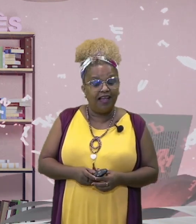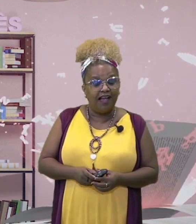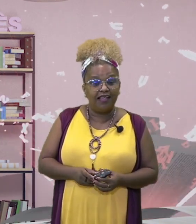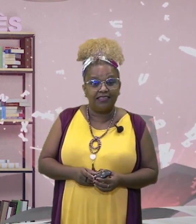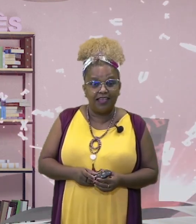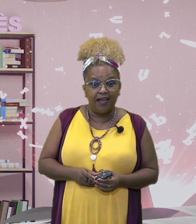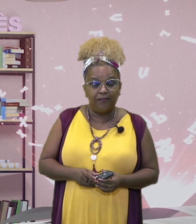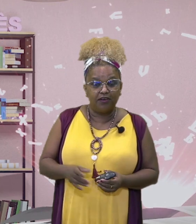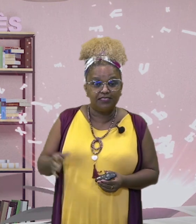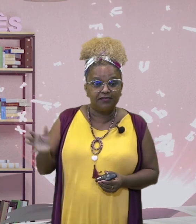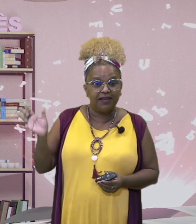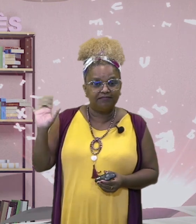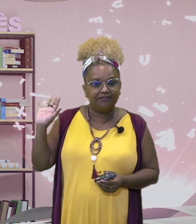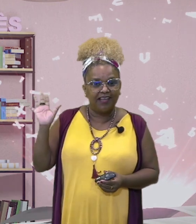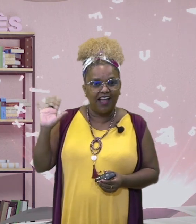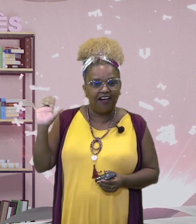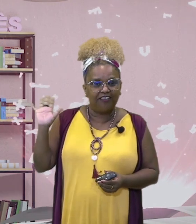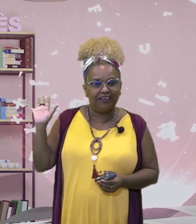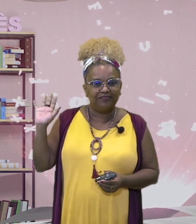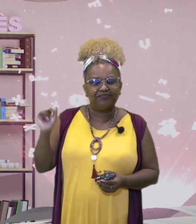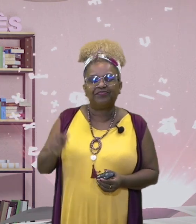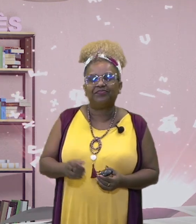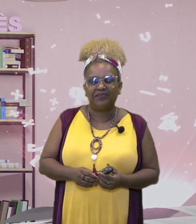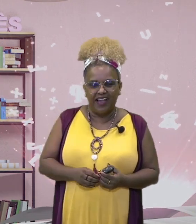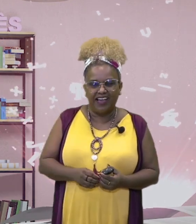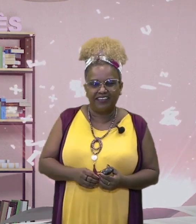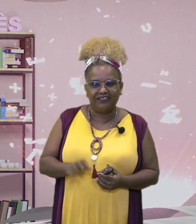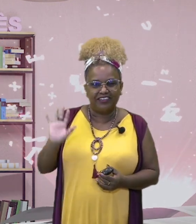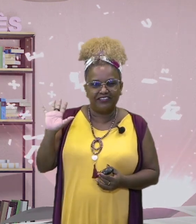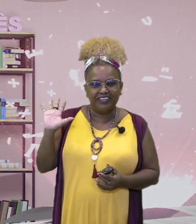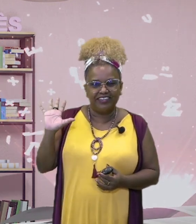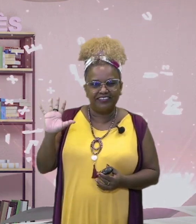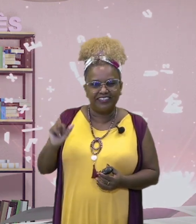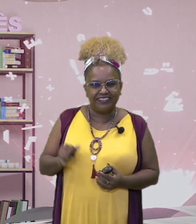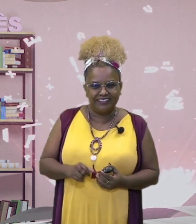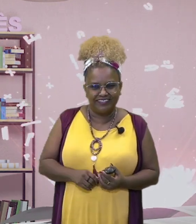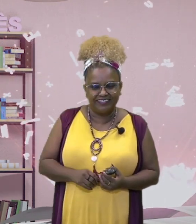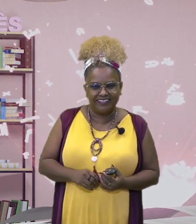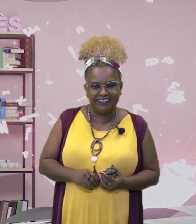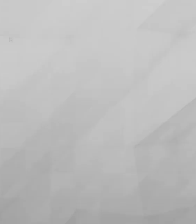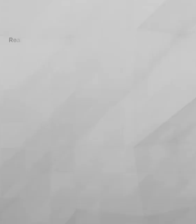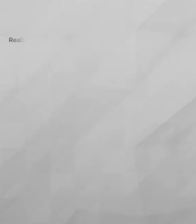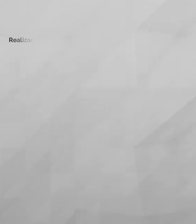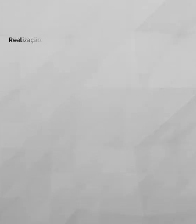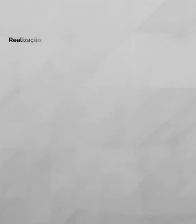E até a próxima aula. Bye, fica com Deus.